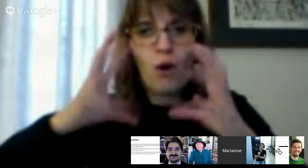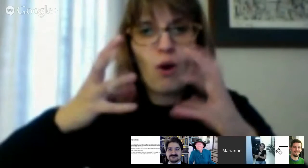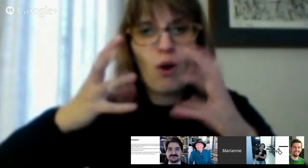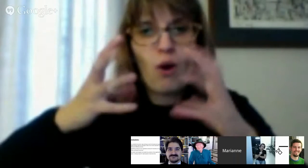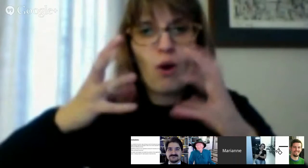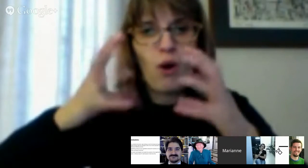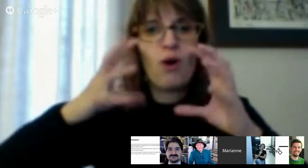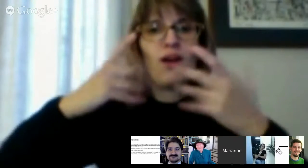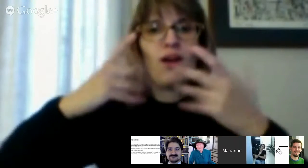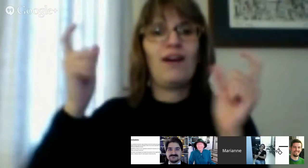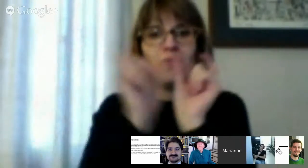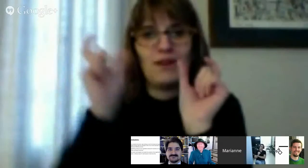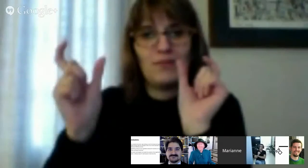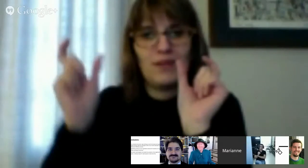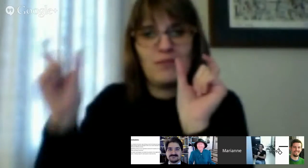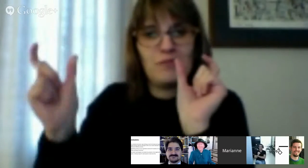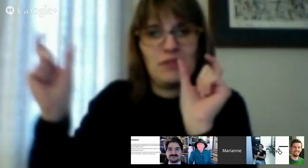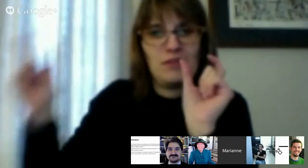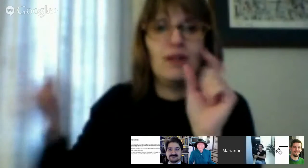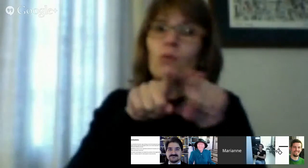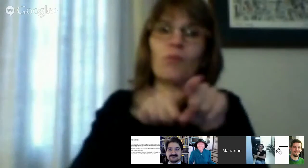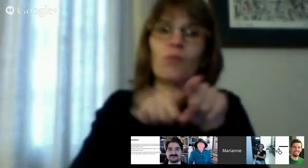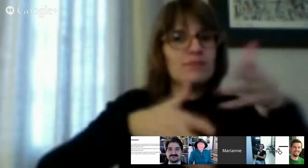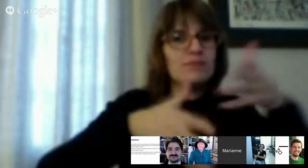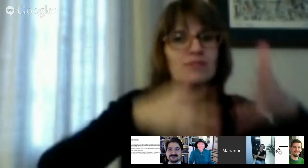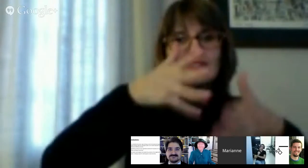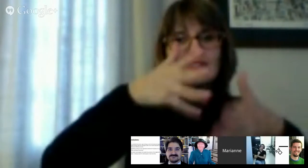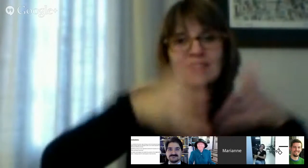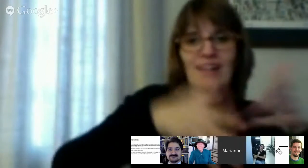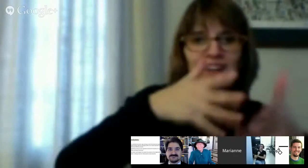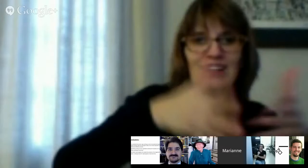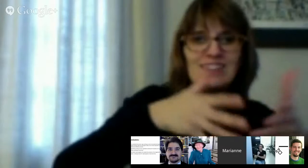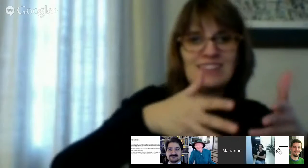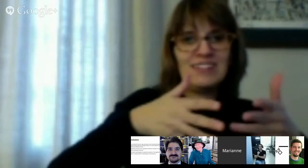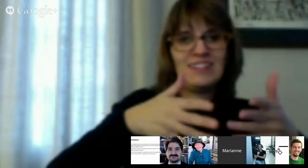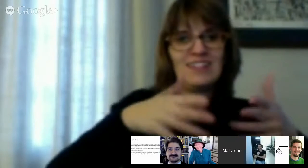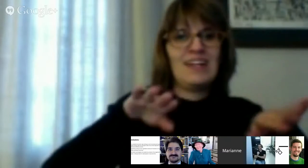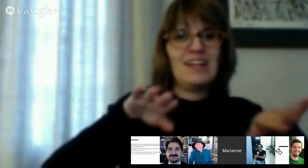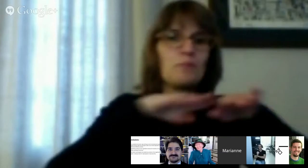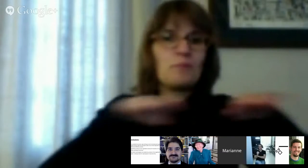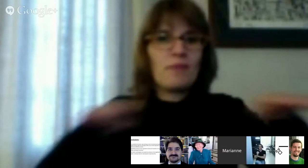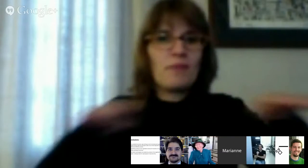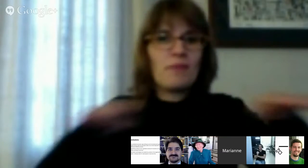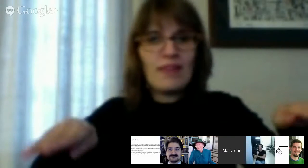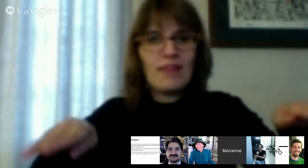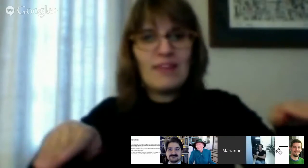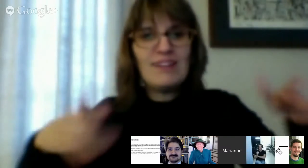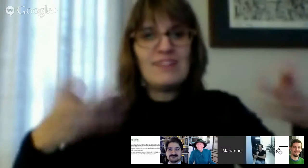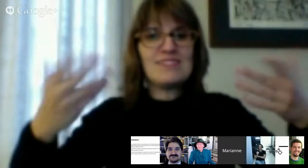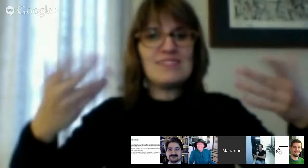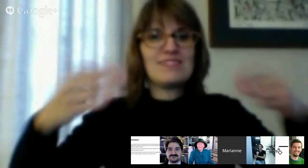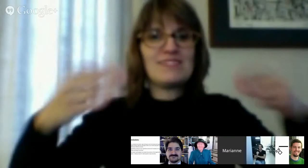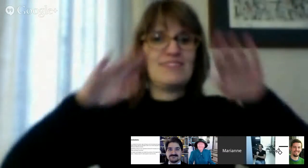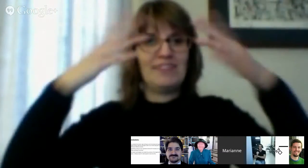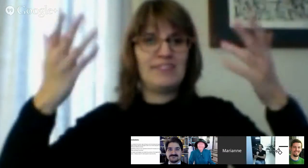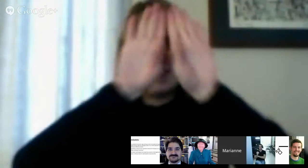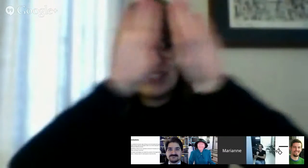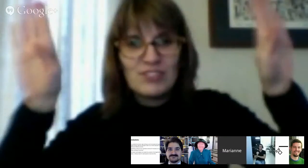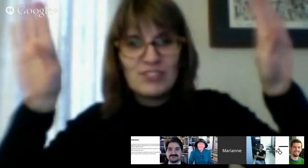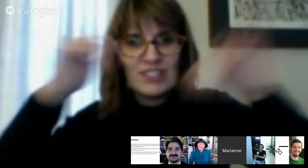nas línguas orais, onde nós temos pato, bola e algumas palavras que são